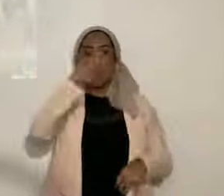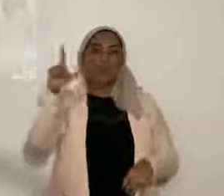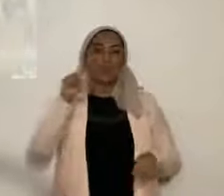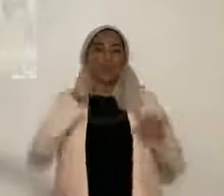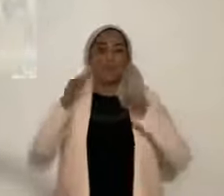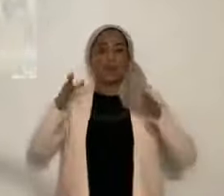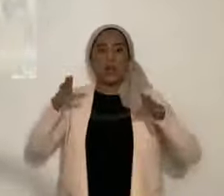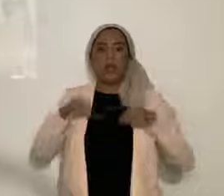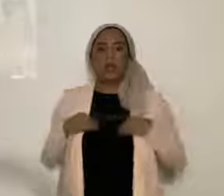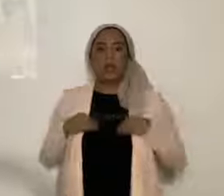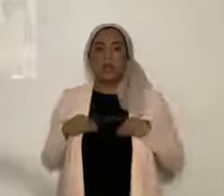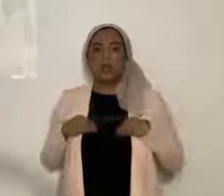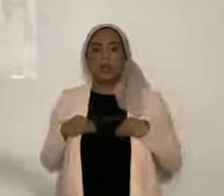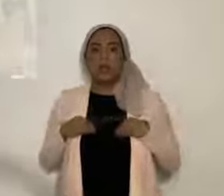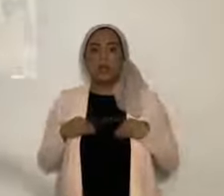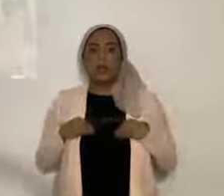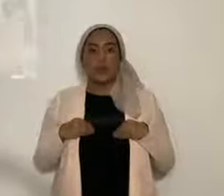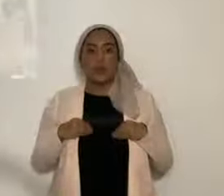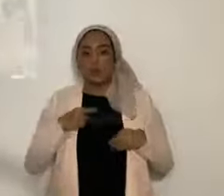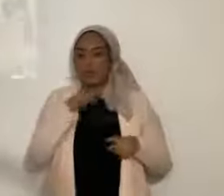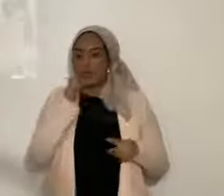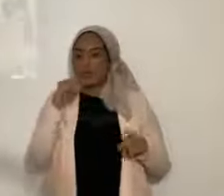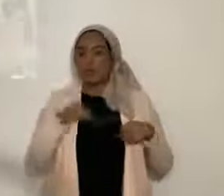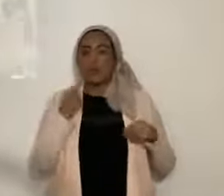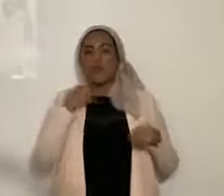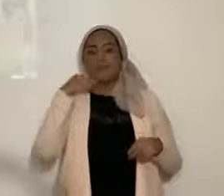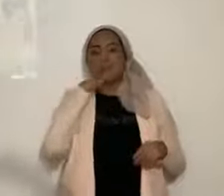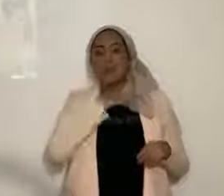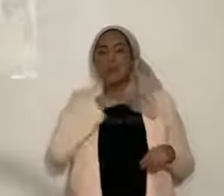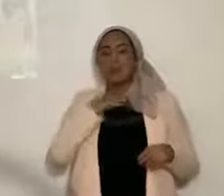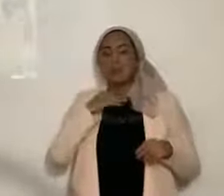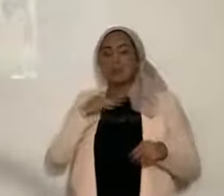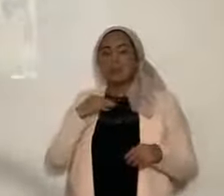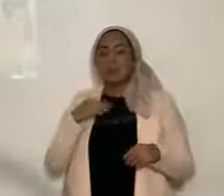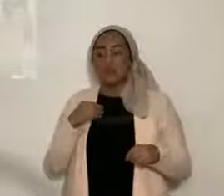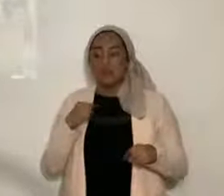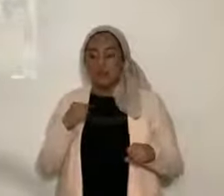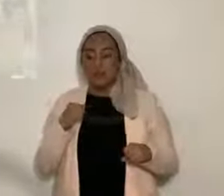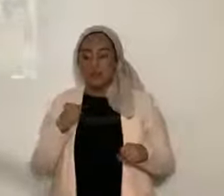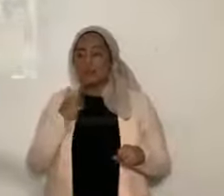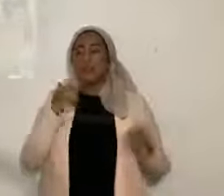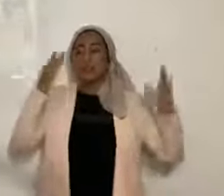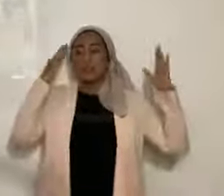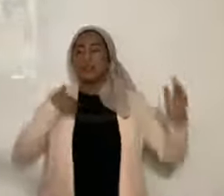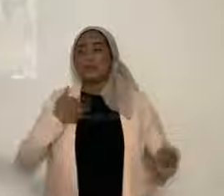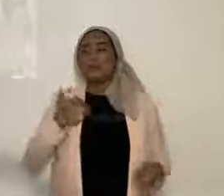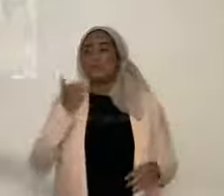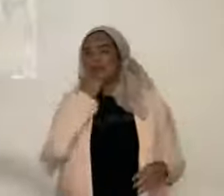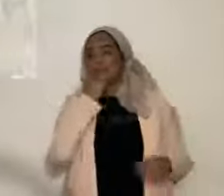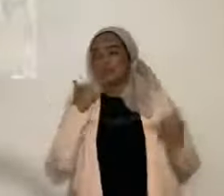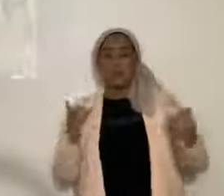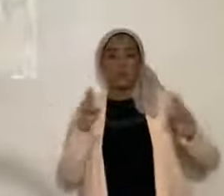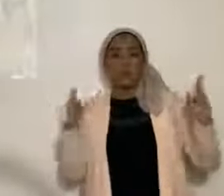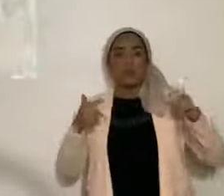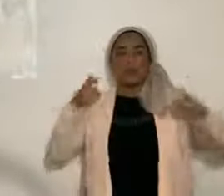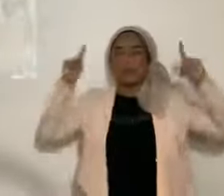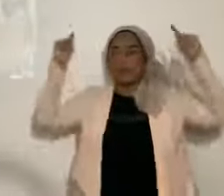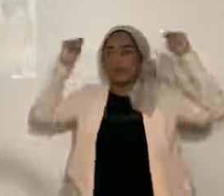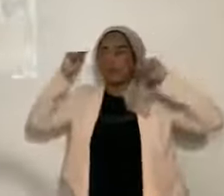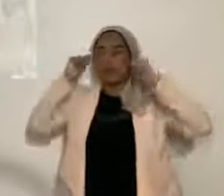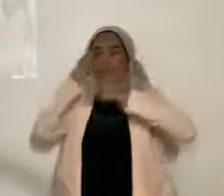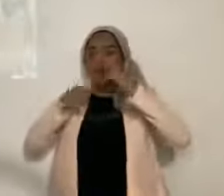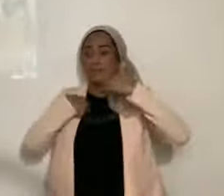aceptado, que no lo aceptó, lógico, era una falsa doctrina. Bueno, miren, me equivoqué, ya estamos en la gran tribulación, y lo